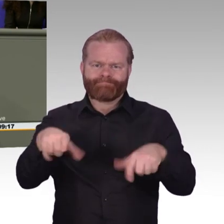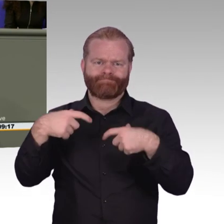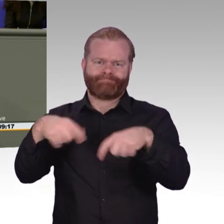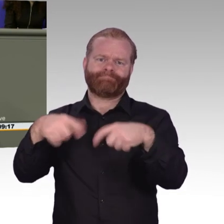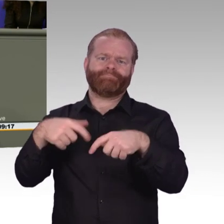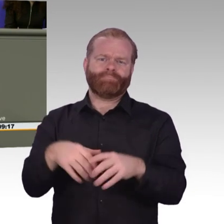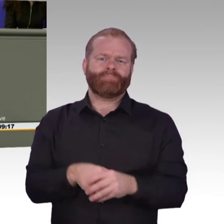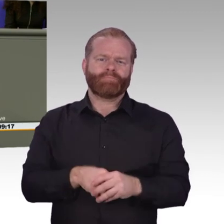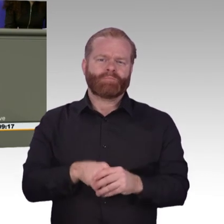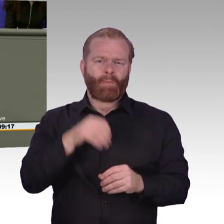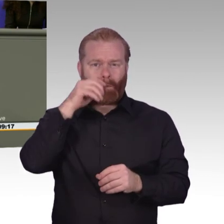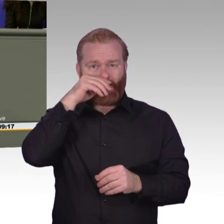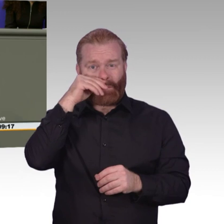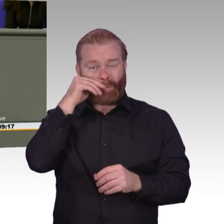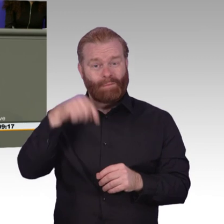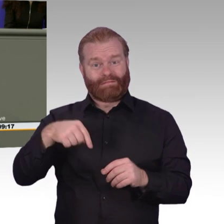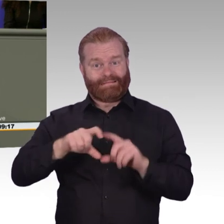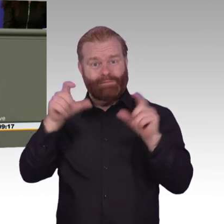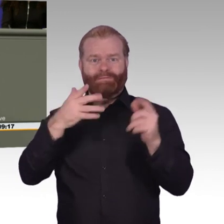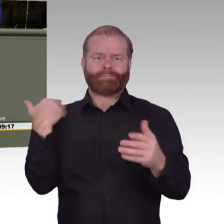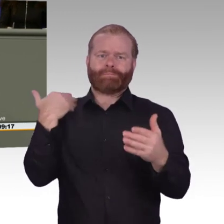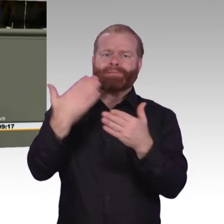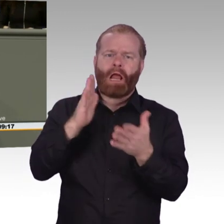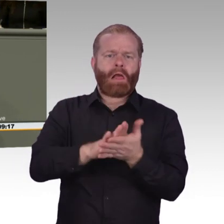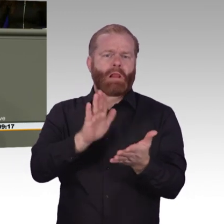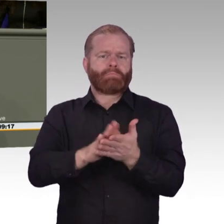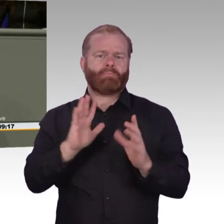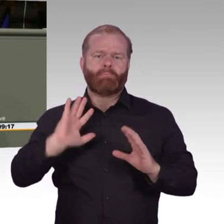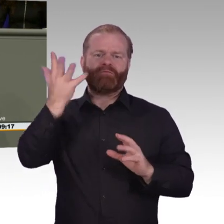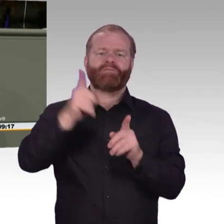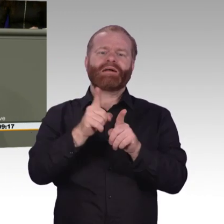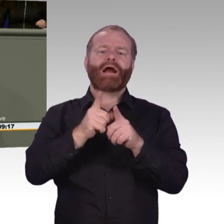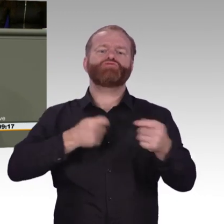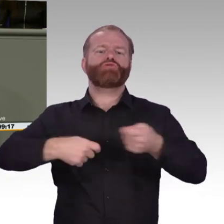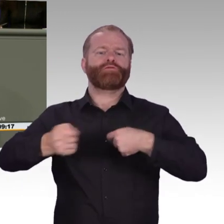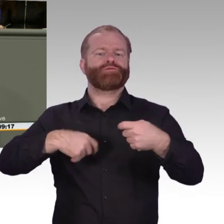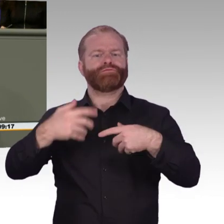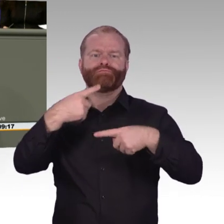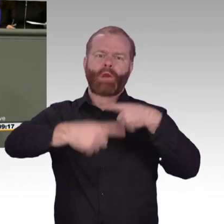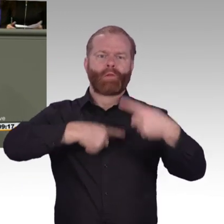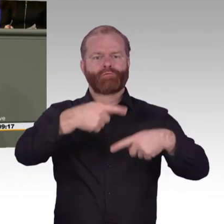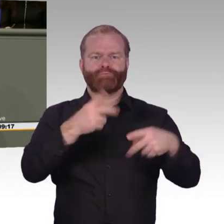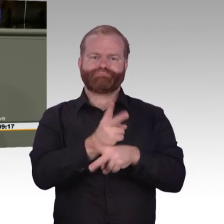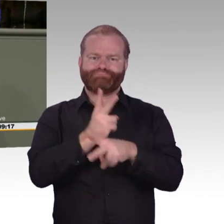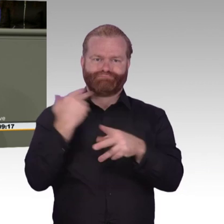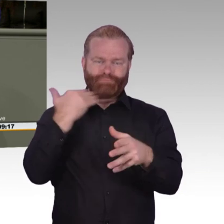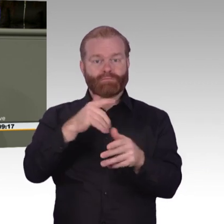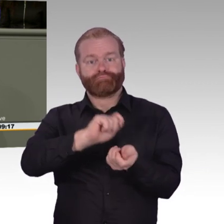Unternehmen, zügig auf den Weg bringen. Im vergangenen Jahr hat die Bundesregierung auch ihre Strategie zur Künstlichen Intelligenz